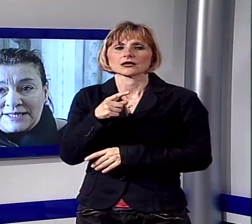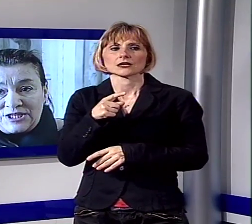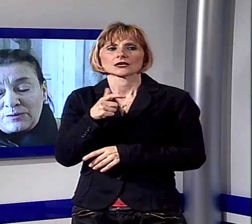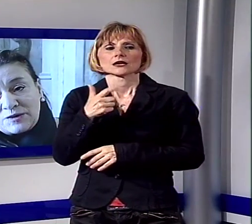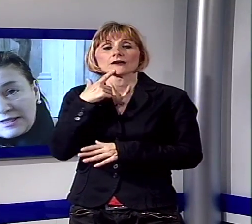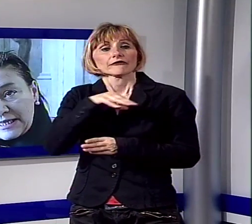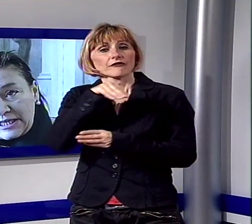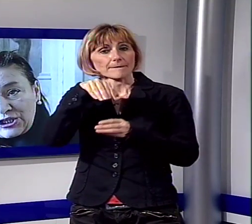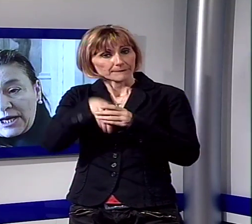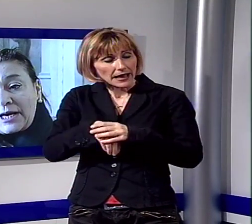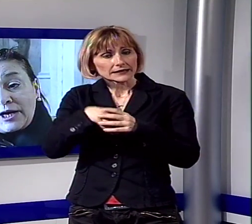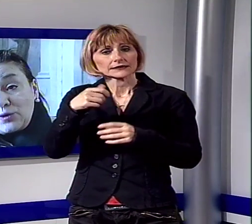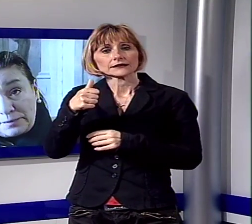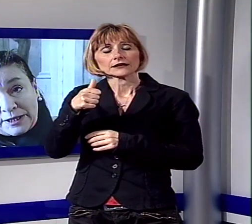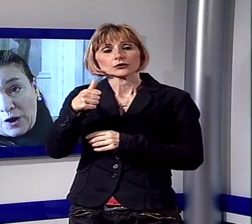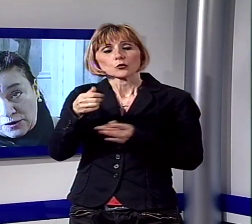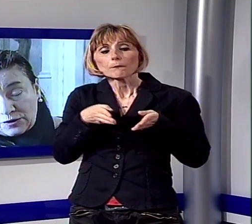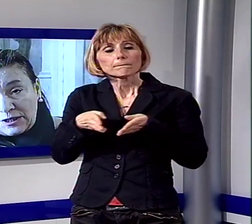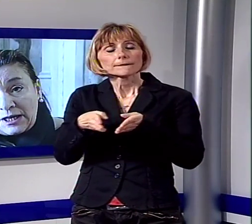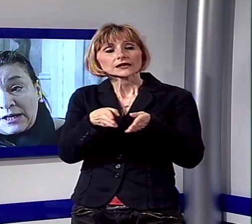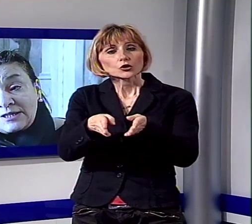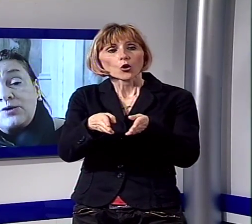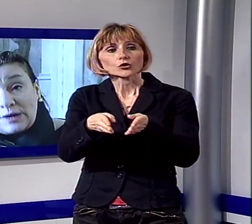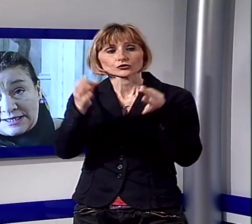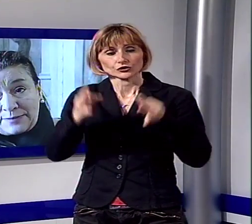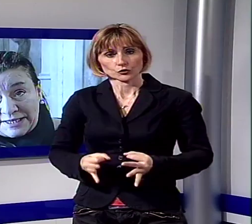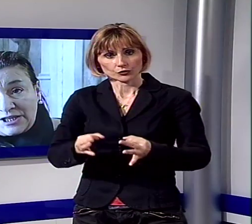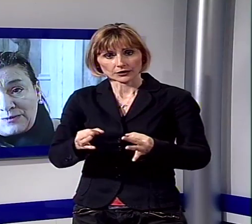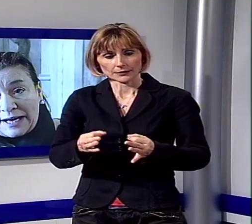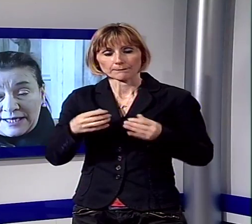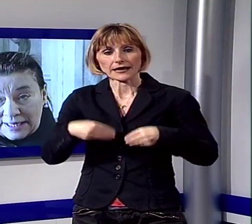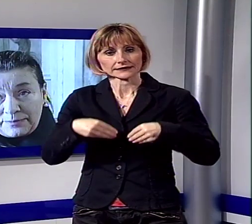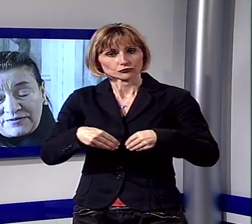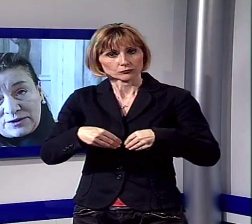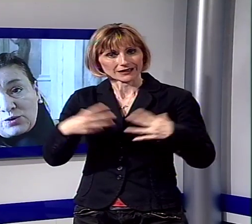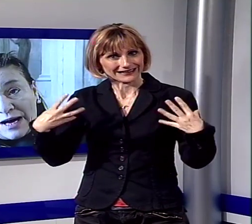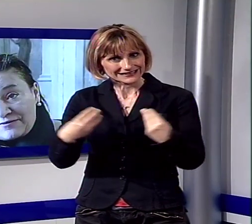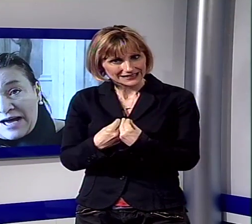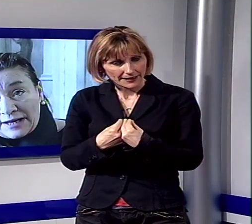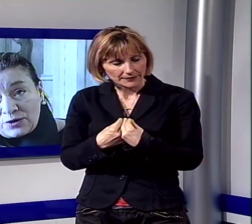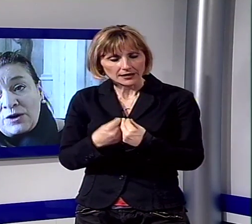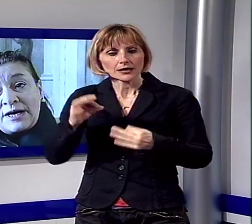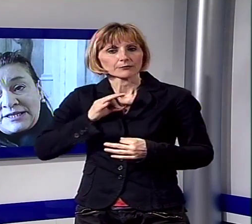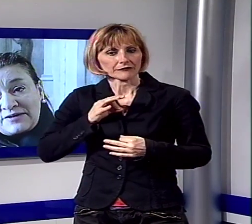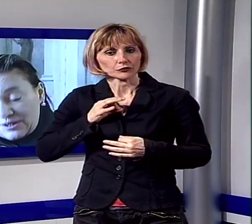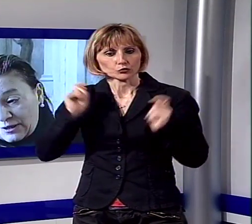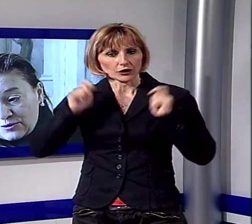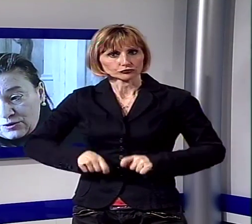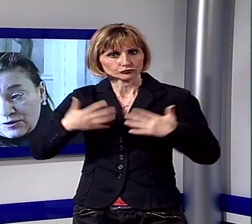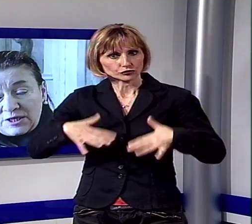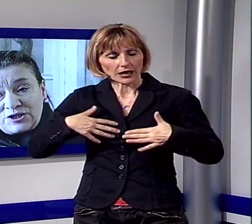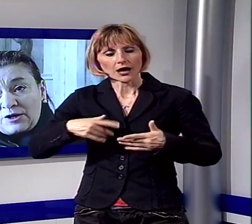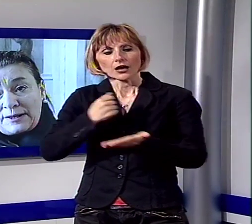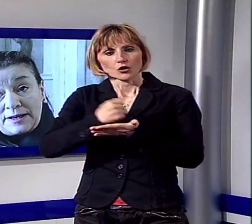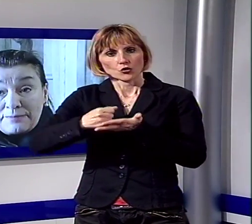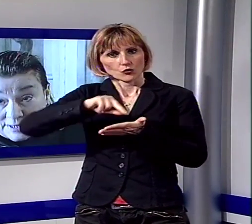parte, diciamo, si inserisce in un percorso di sicurezza partecipata che la Prefettura ha avviato attraverso la